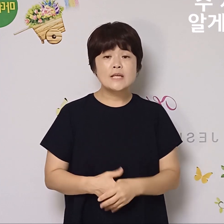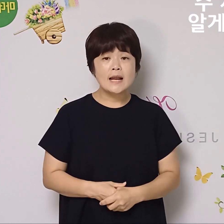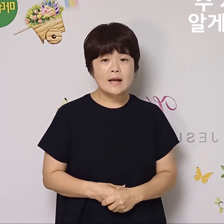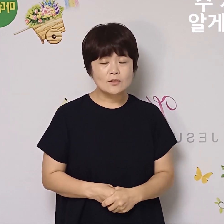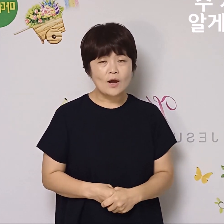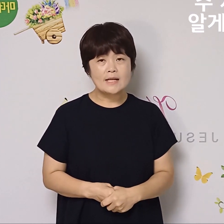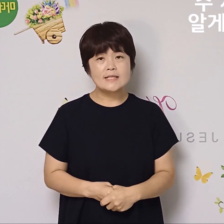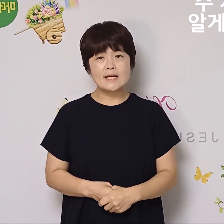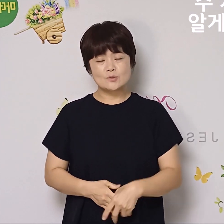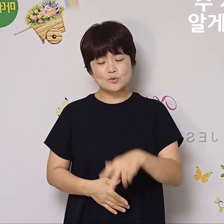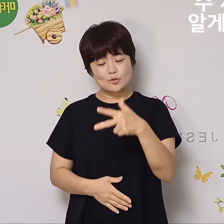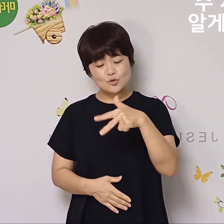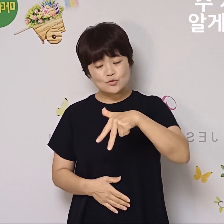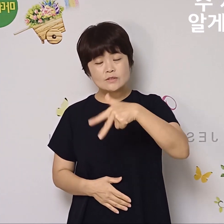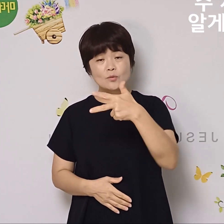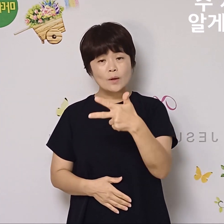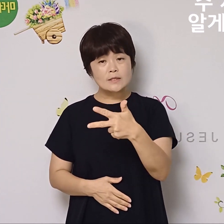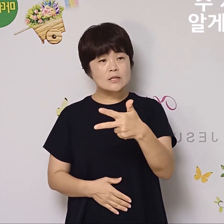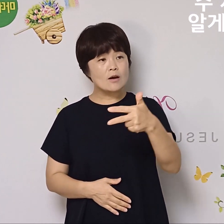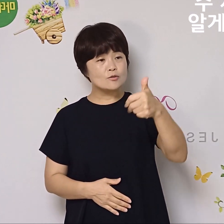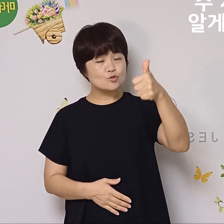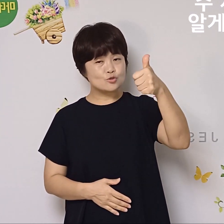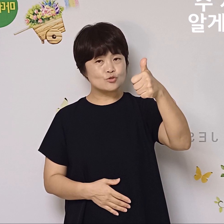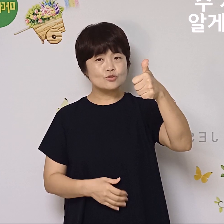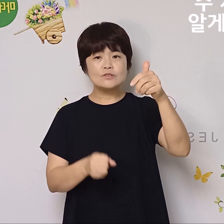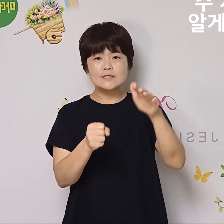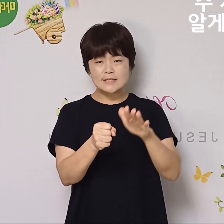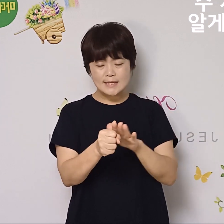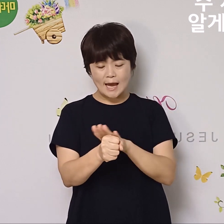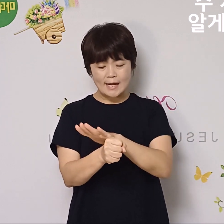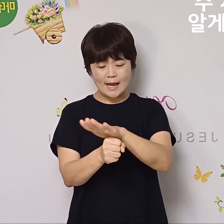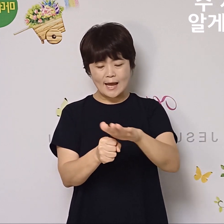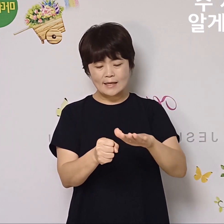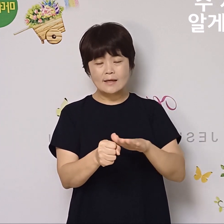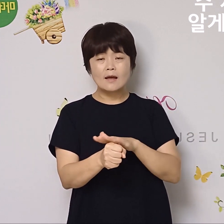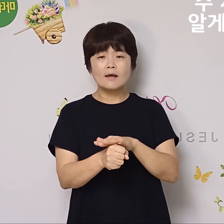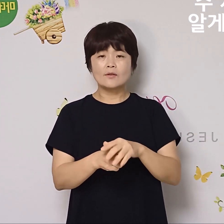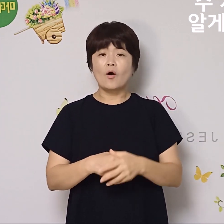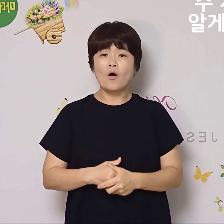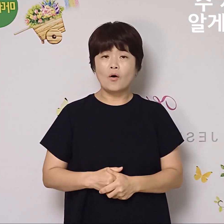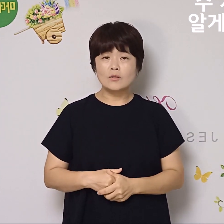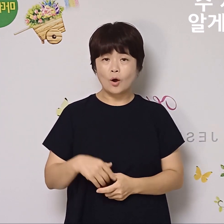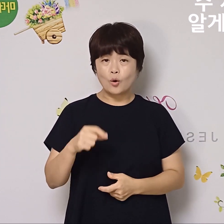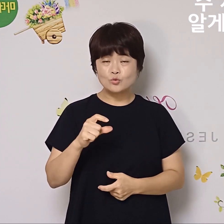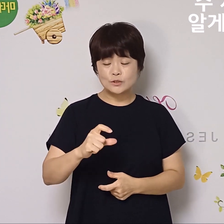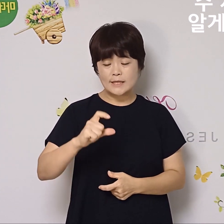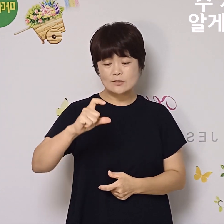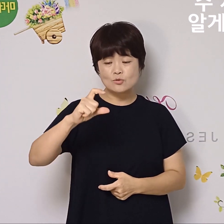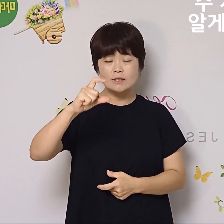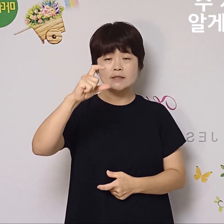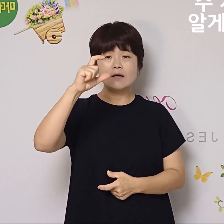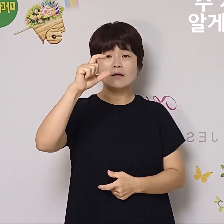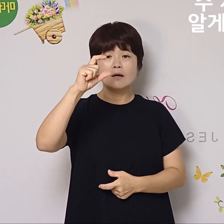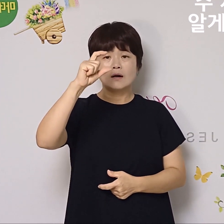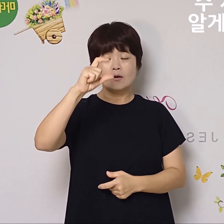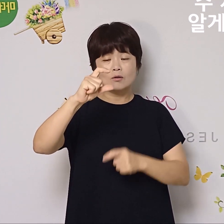주사랑 더 알게 하소서. 주는 똑같죠? 주, 사랑, 더욱이라는 수화는요.